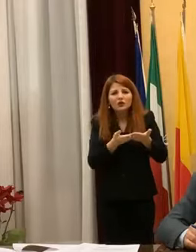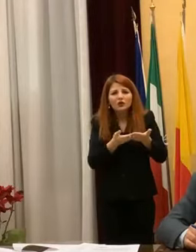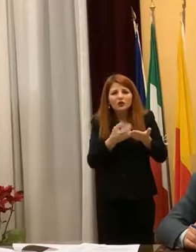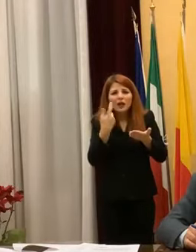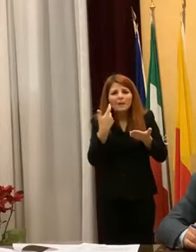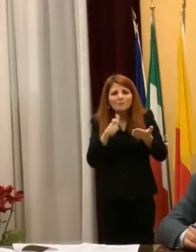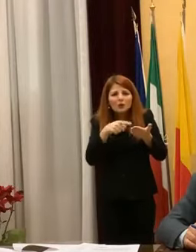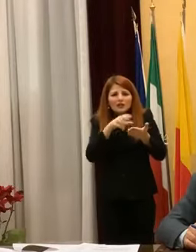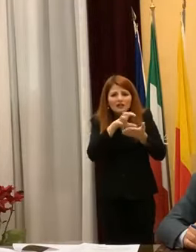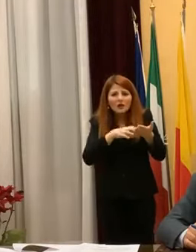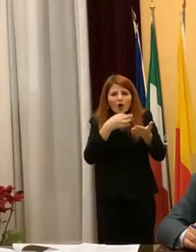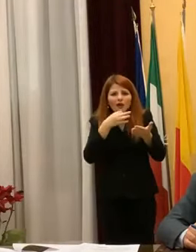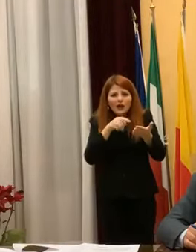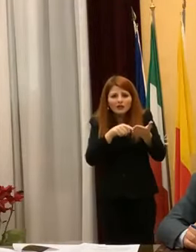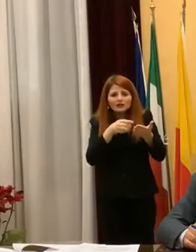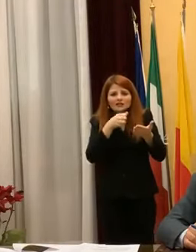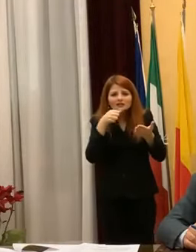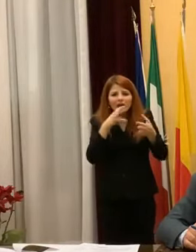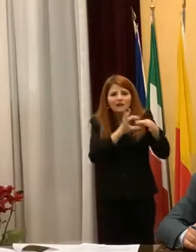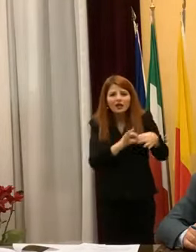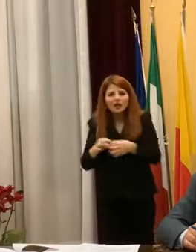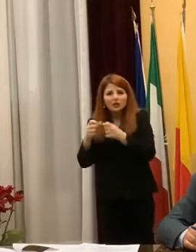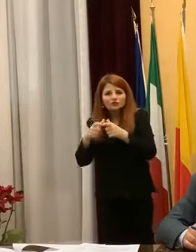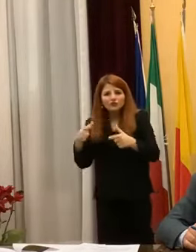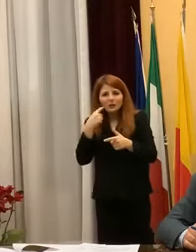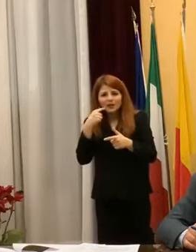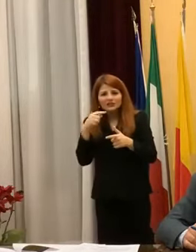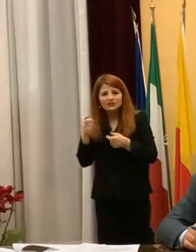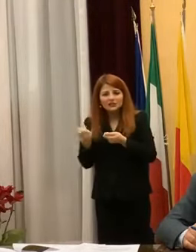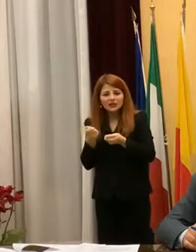d'altronde ve lo dico con molta onestà,